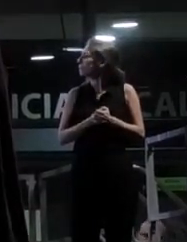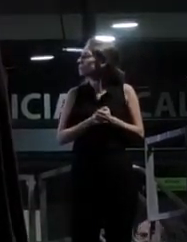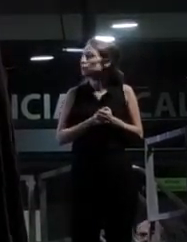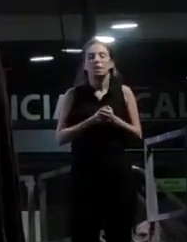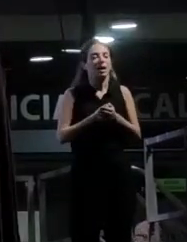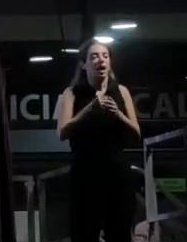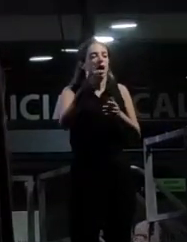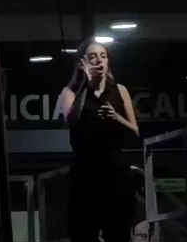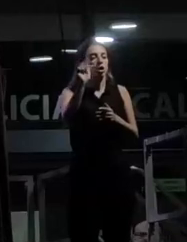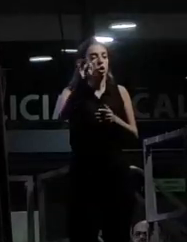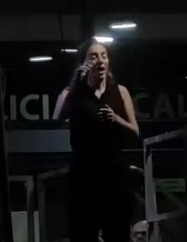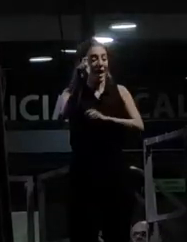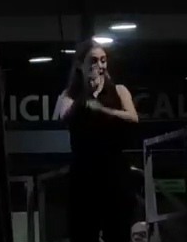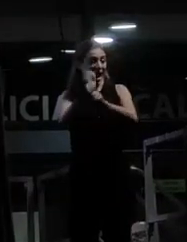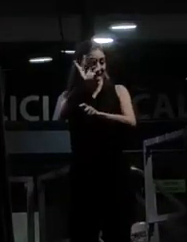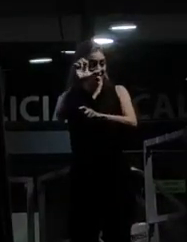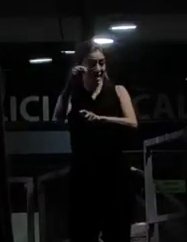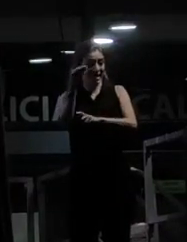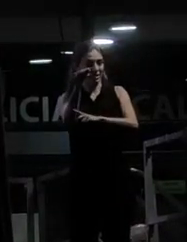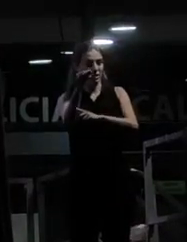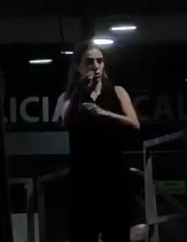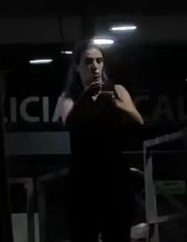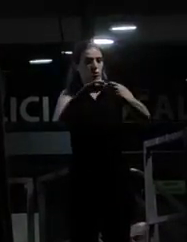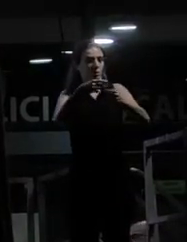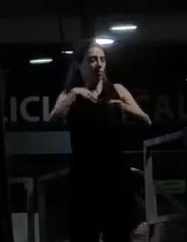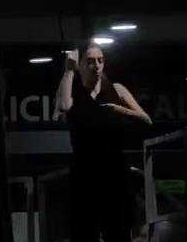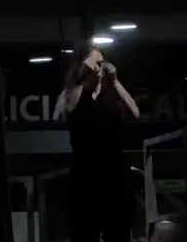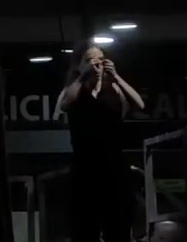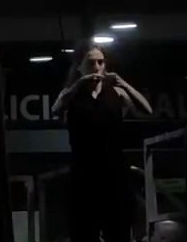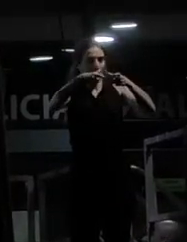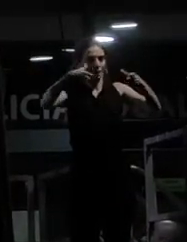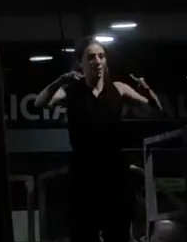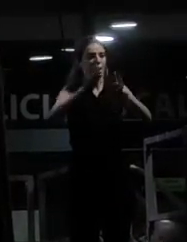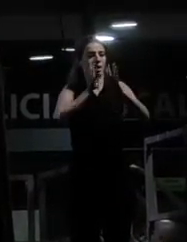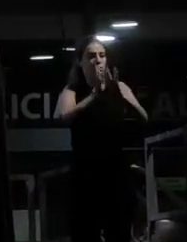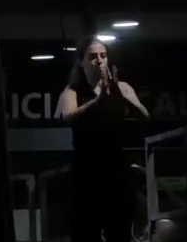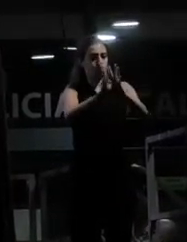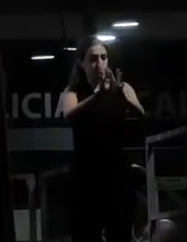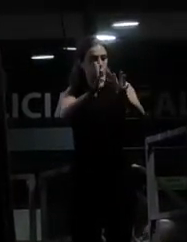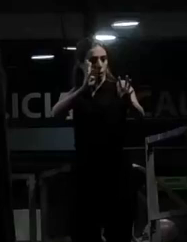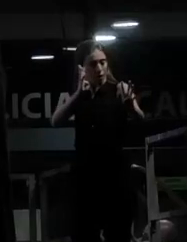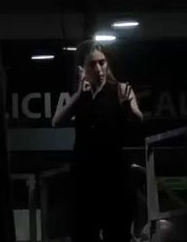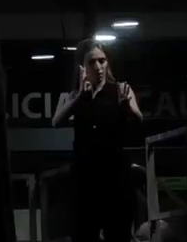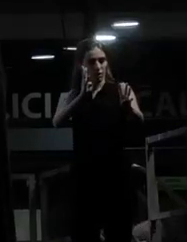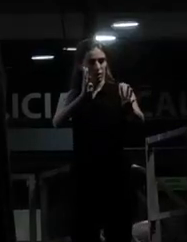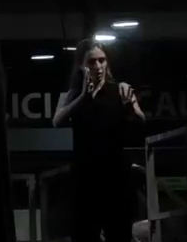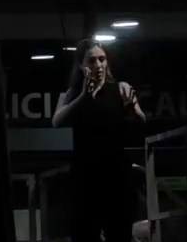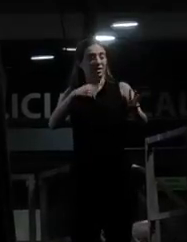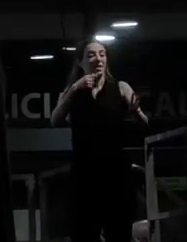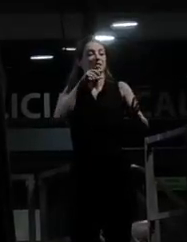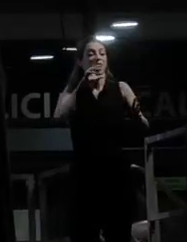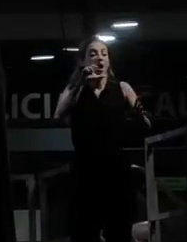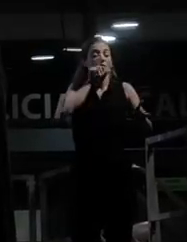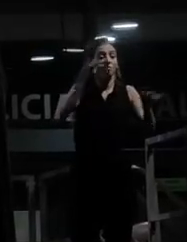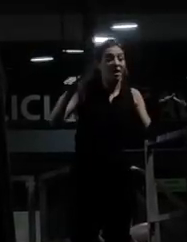Tota l'Andenga sempre pensa en augmentar la família i afegir nous elements al seguici festiu. I no podia, no podia haver-hi farnaca